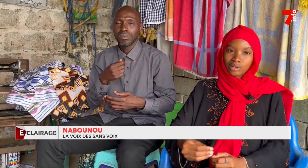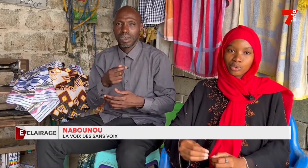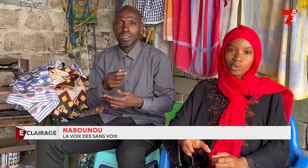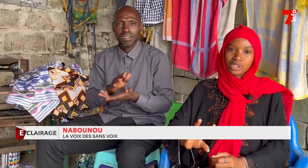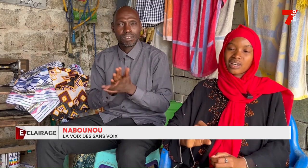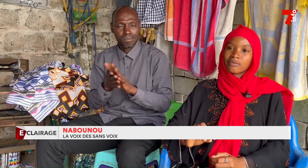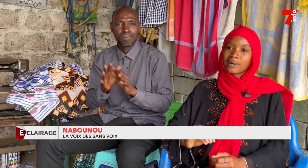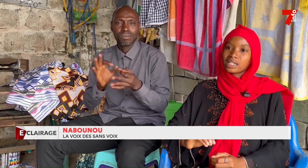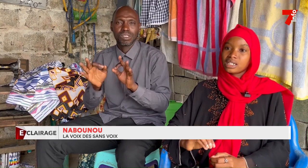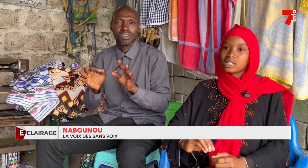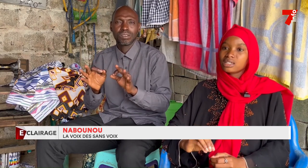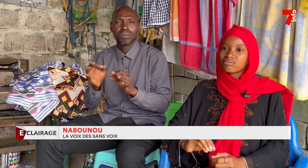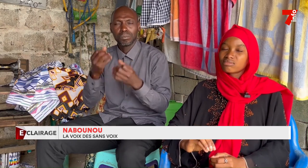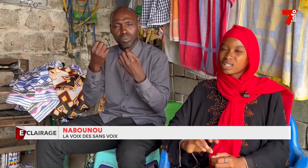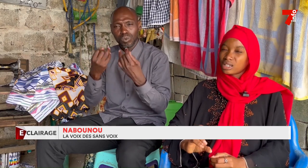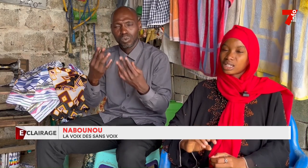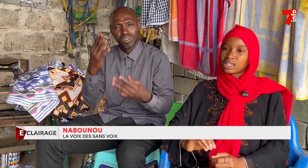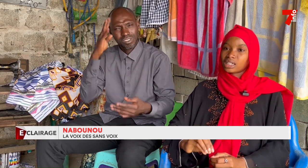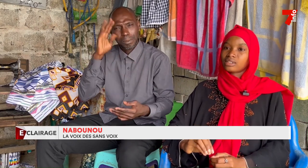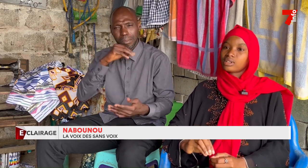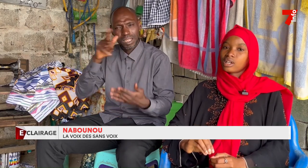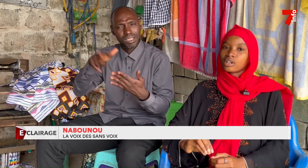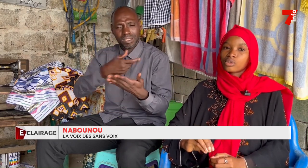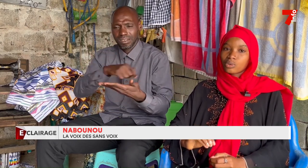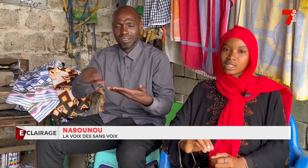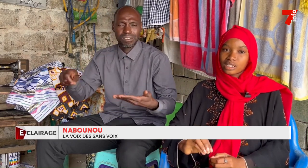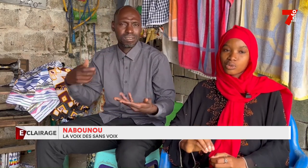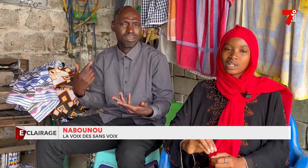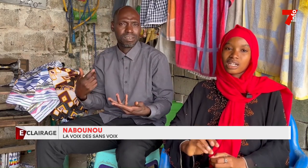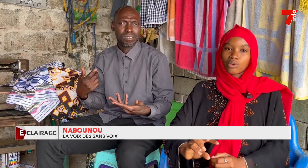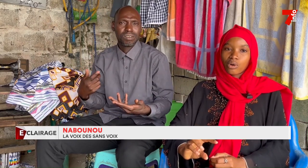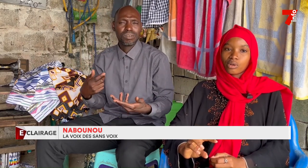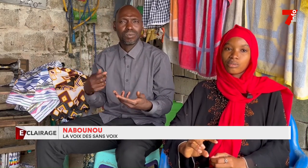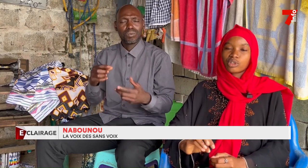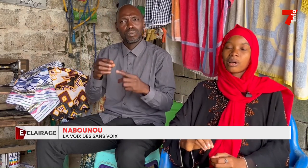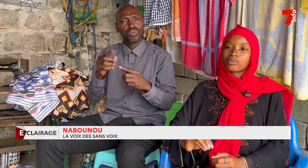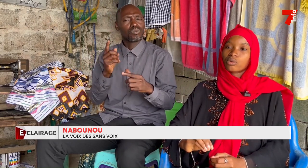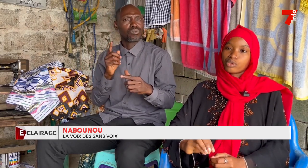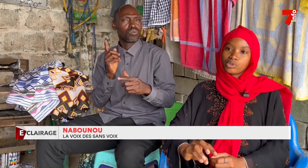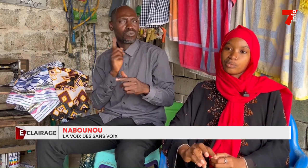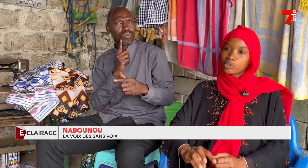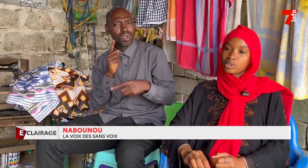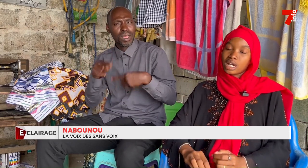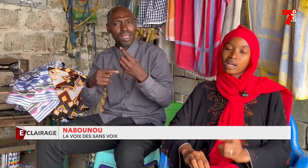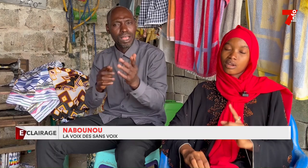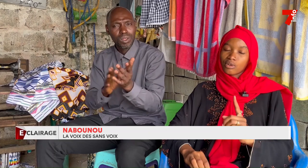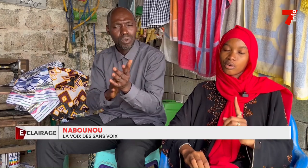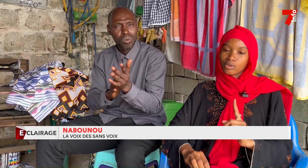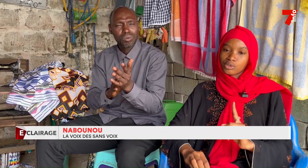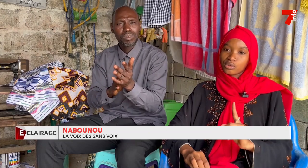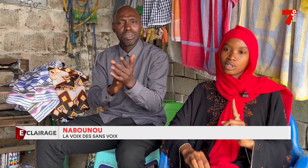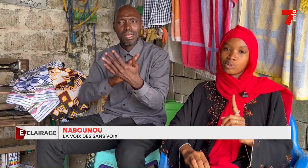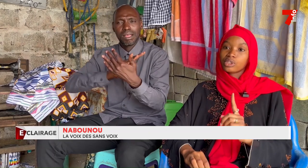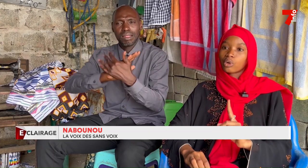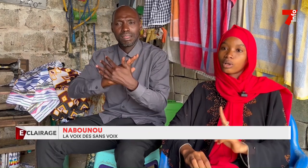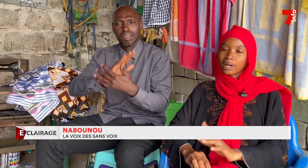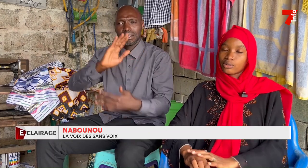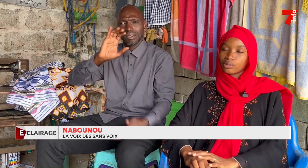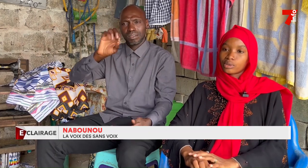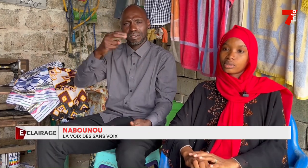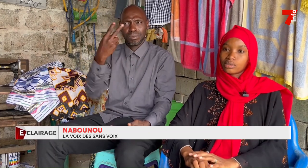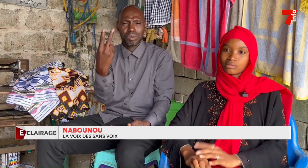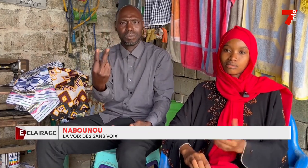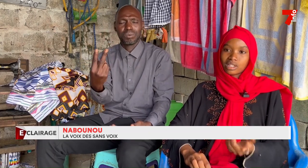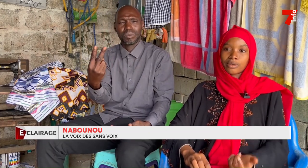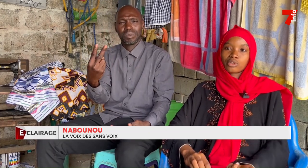plupart d'entre eux ne savent pas lire et écrire. Soit ils sont à l'école, ils n pas pu continuer. Puisqu'il y a une école,